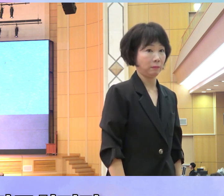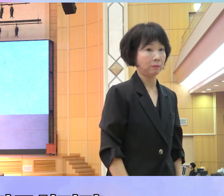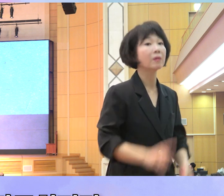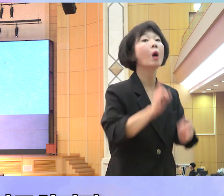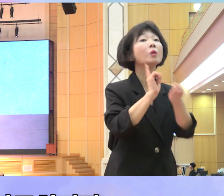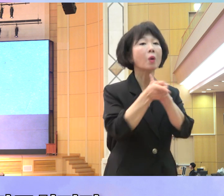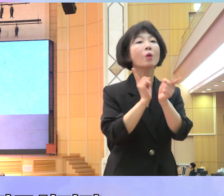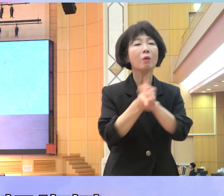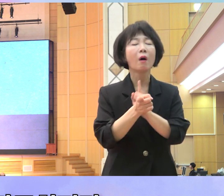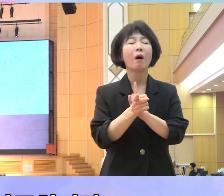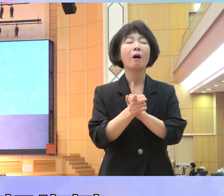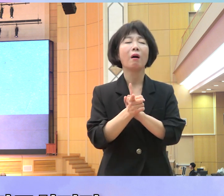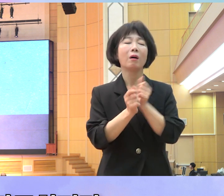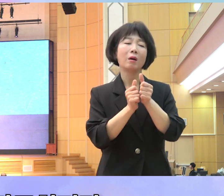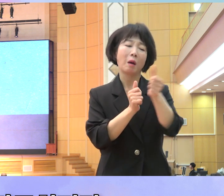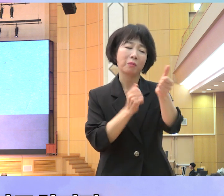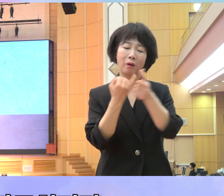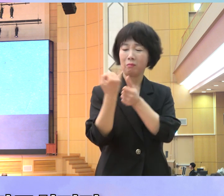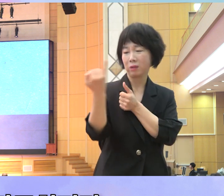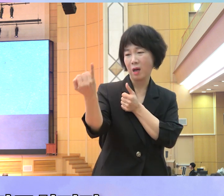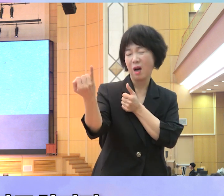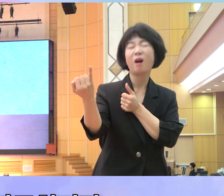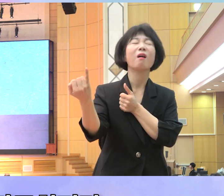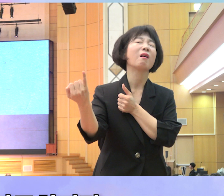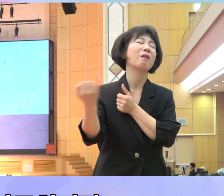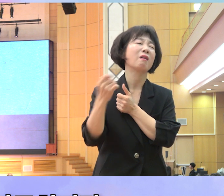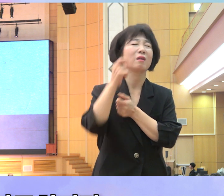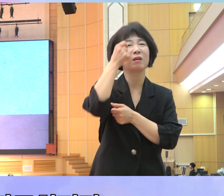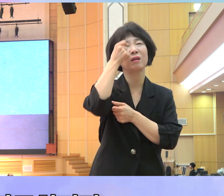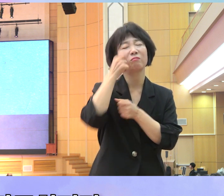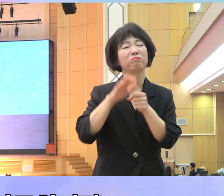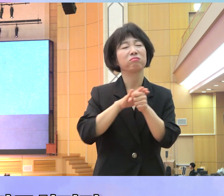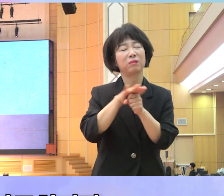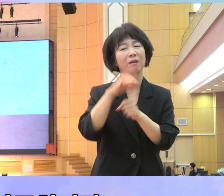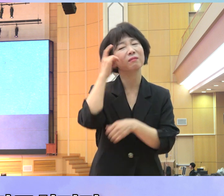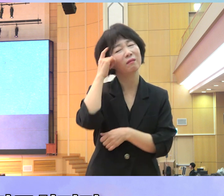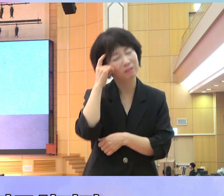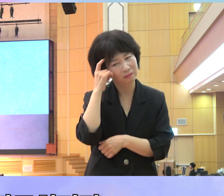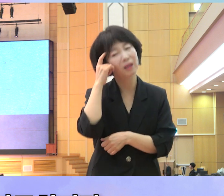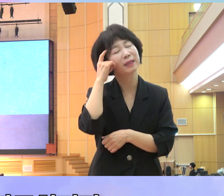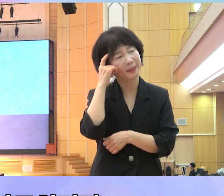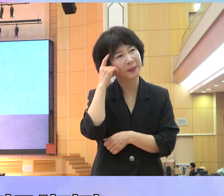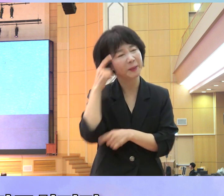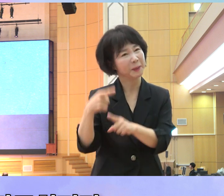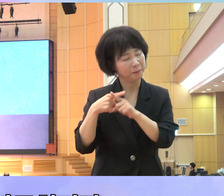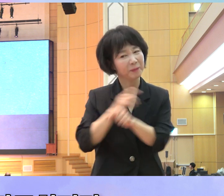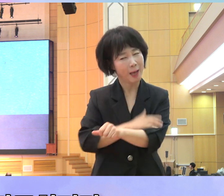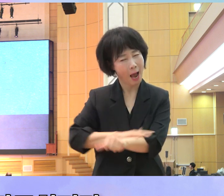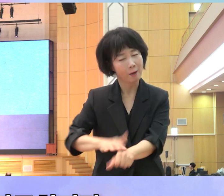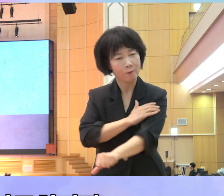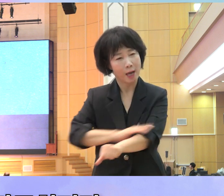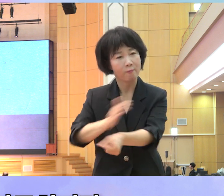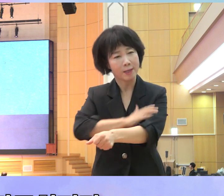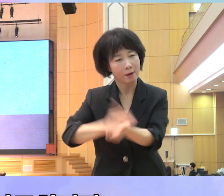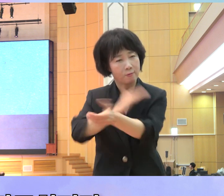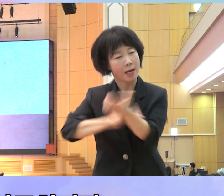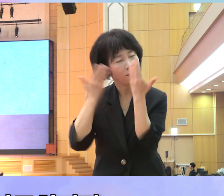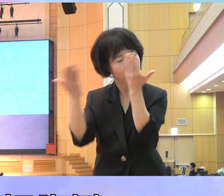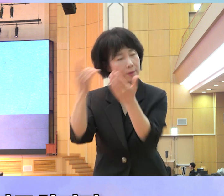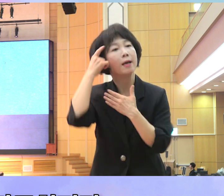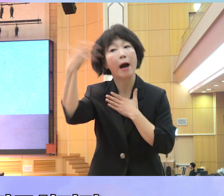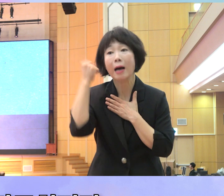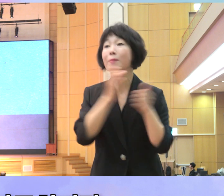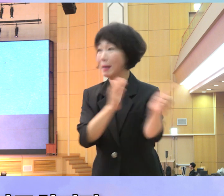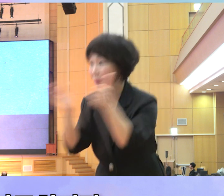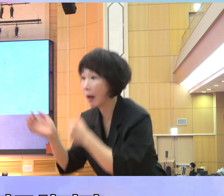아니에요. 나보다 깔본다는 게 아니에요. 근데 그 부부 사이에 서로 불쌍히 여겨주는 게 회복이